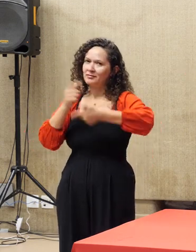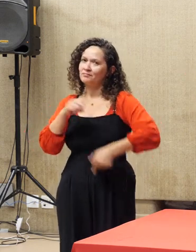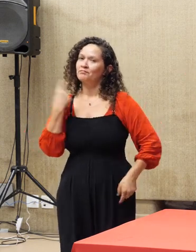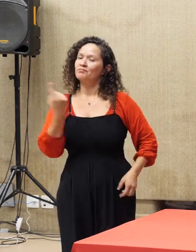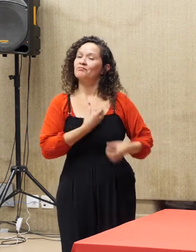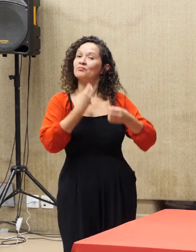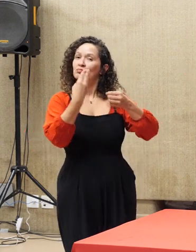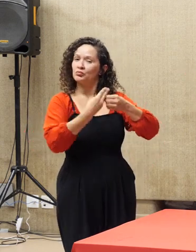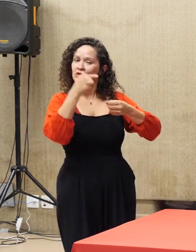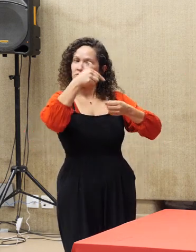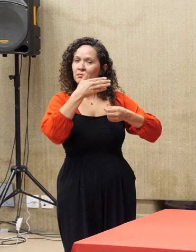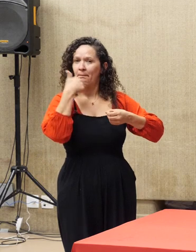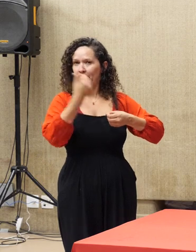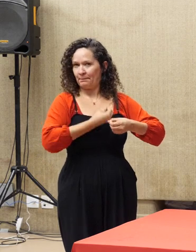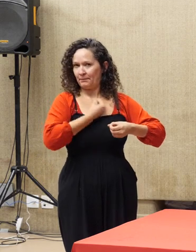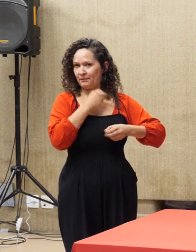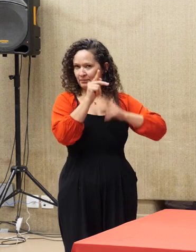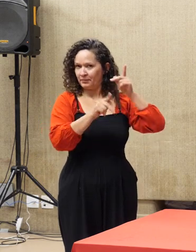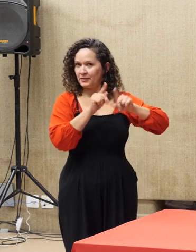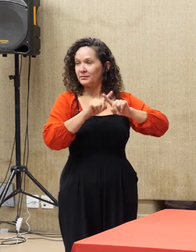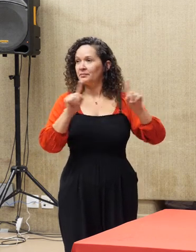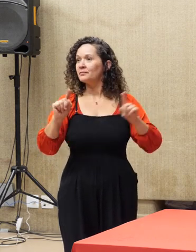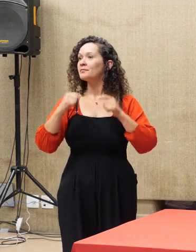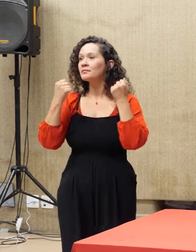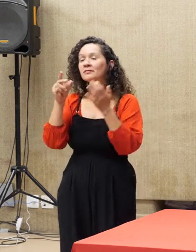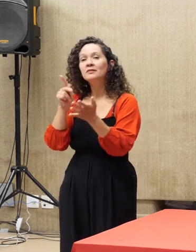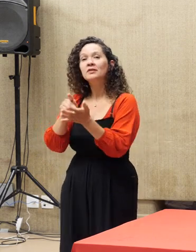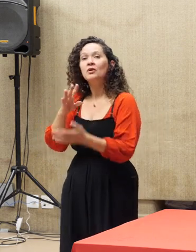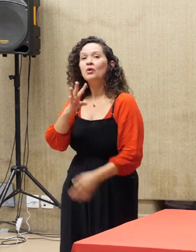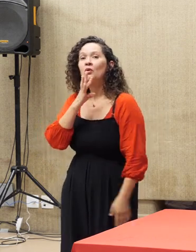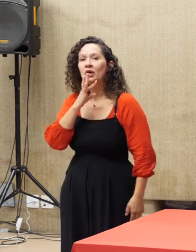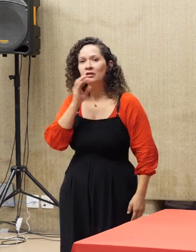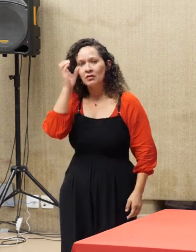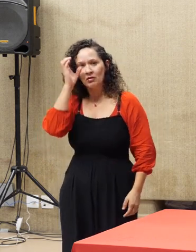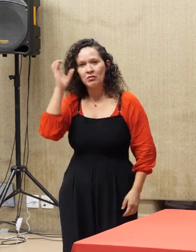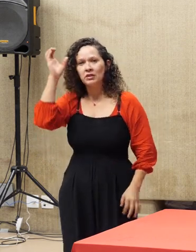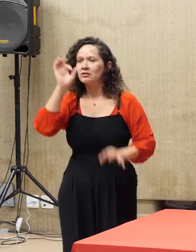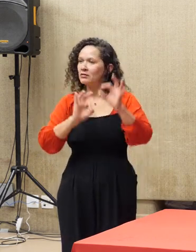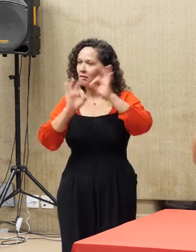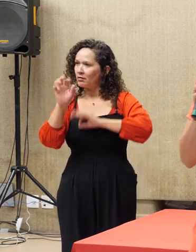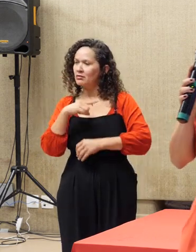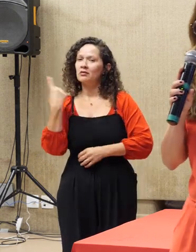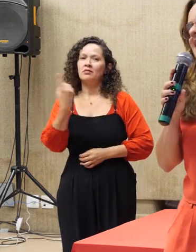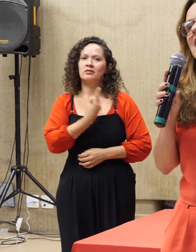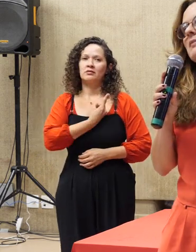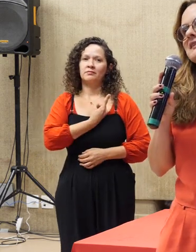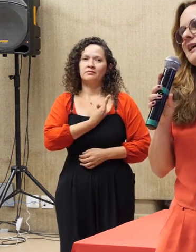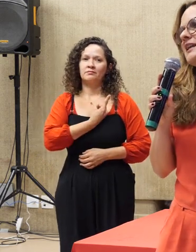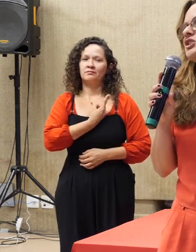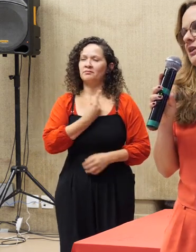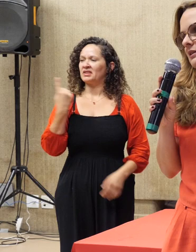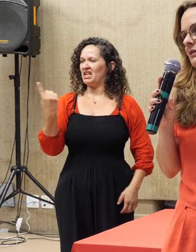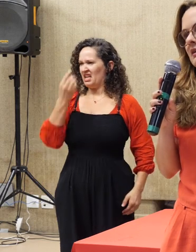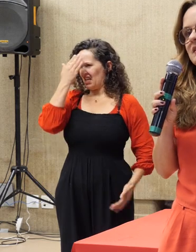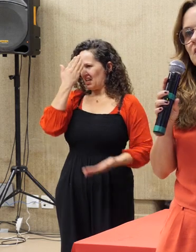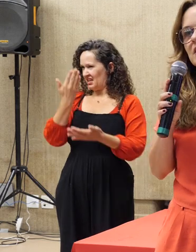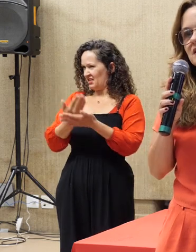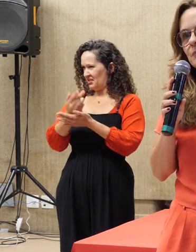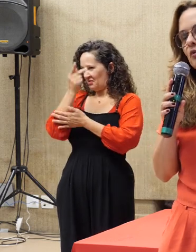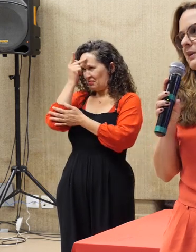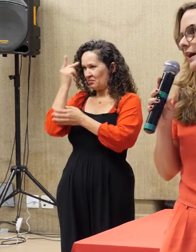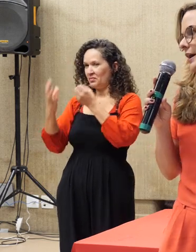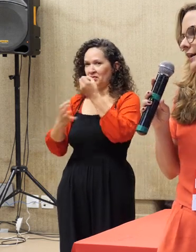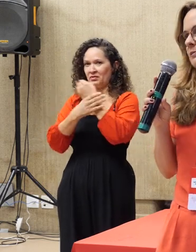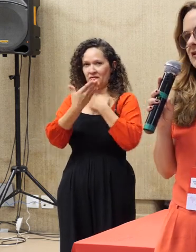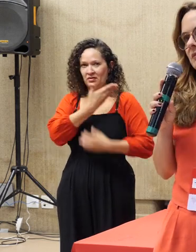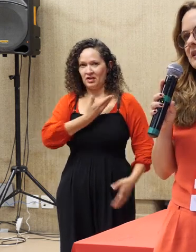enquanto município. Tá certo? O que nós precisamos, de fato, é conhecer, nos organizar, porque ninguém mais acredita que